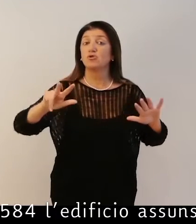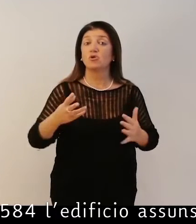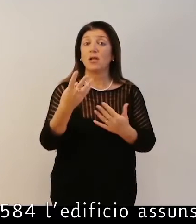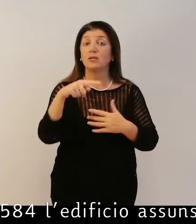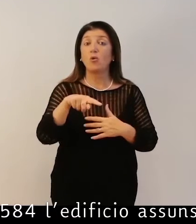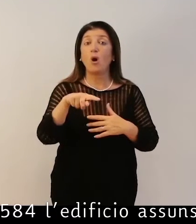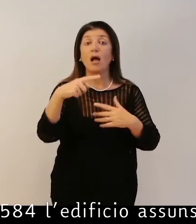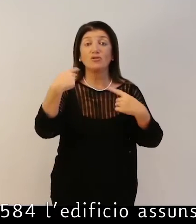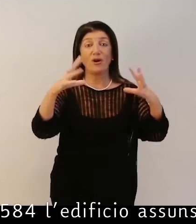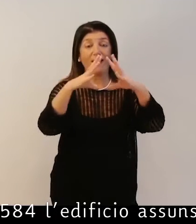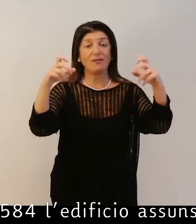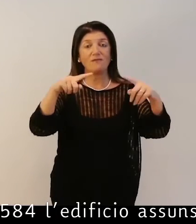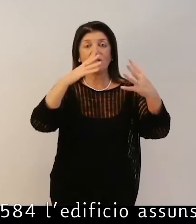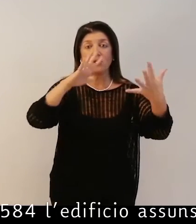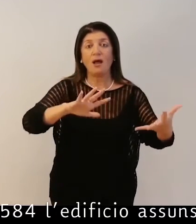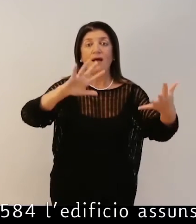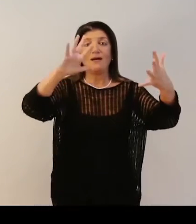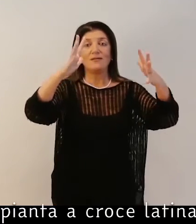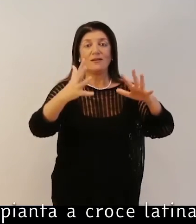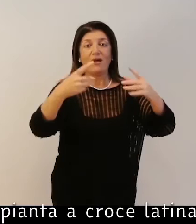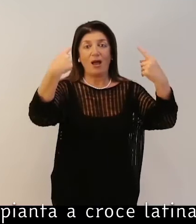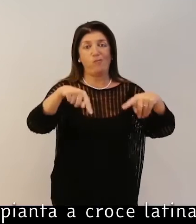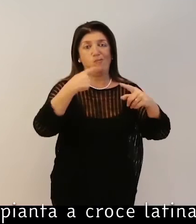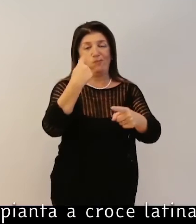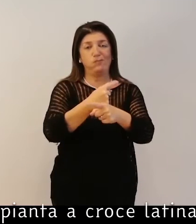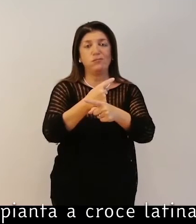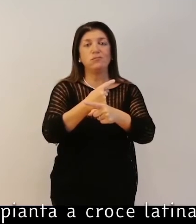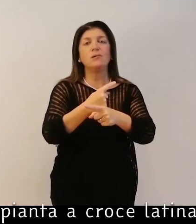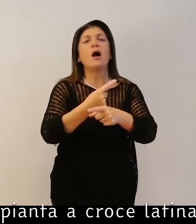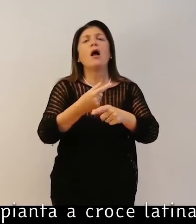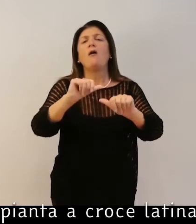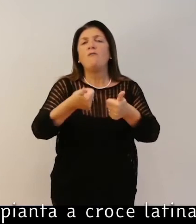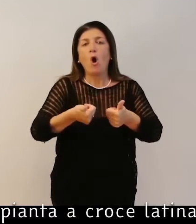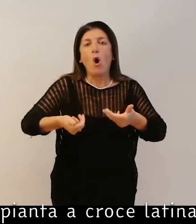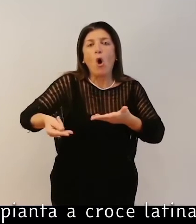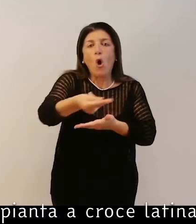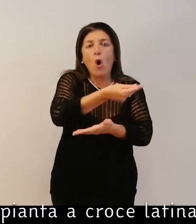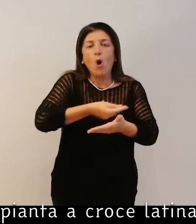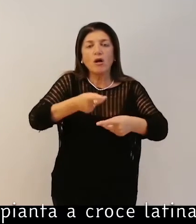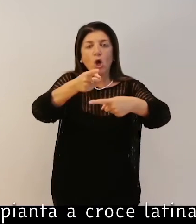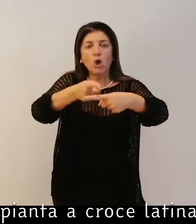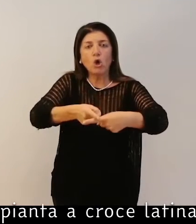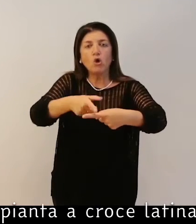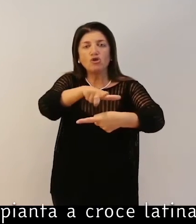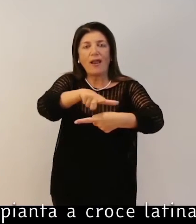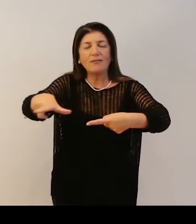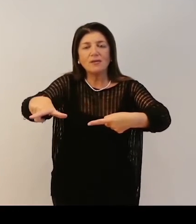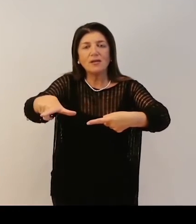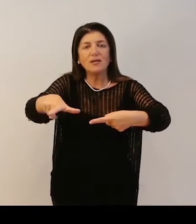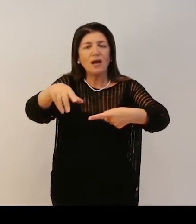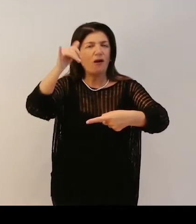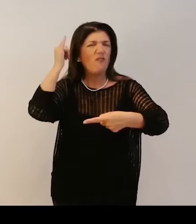1584 l'edificio assunse la sua struttura attuale, con pianta a croce latina e profondo coro